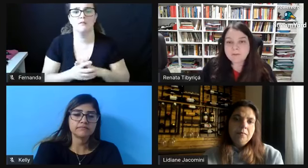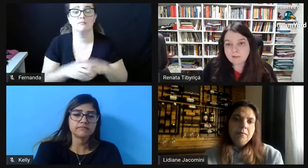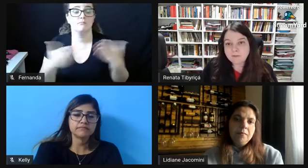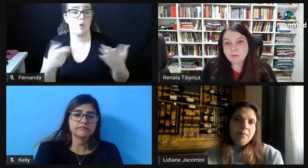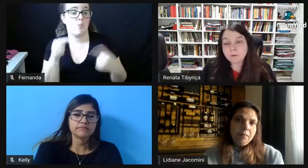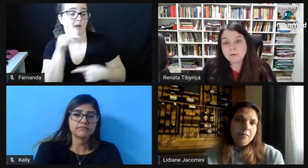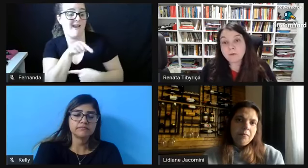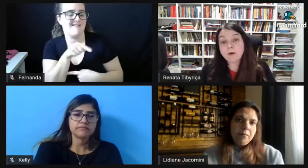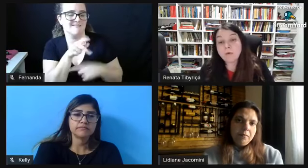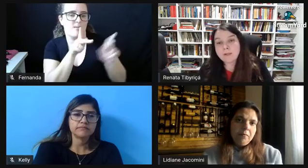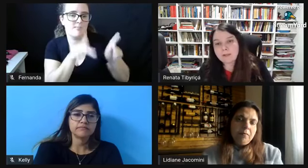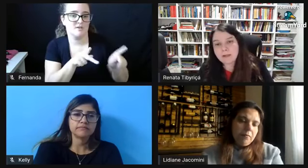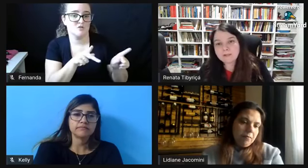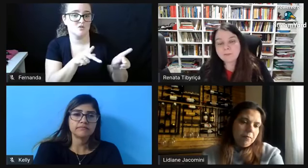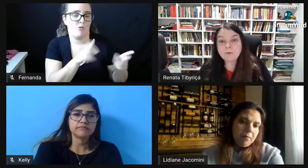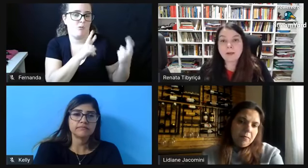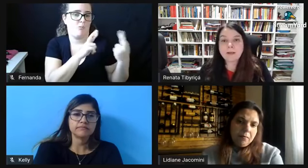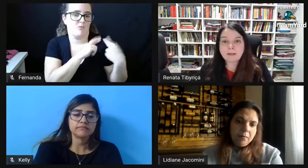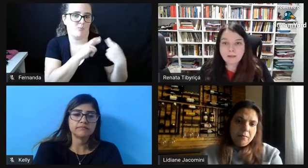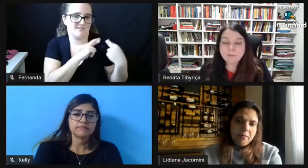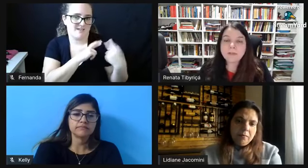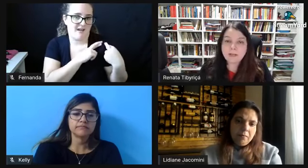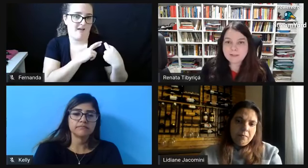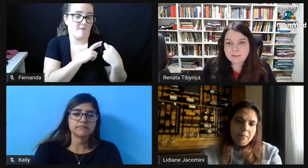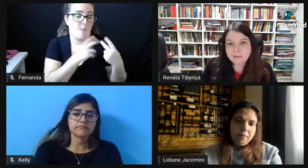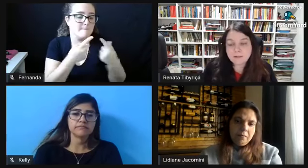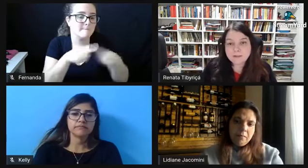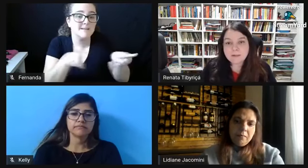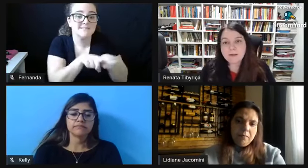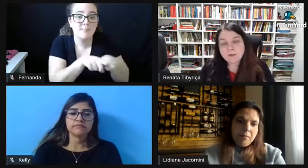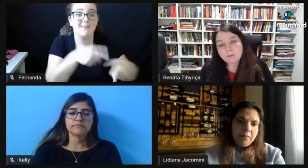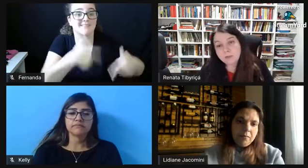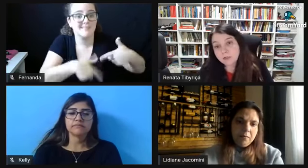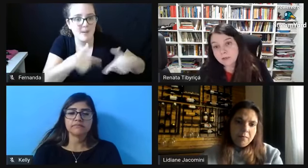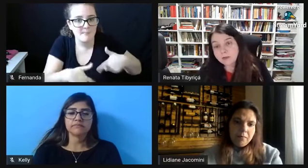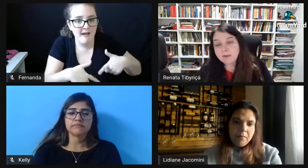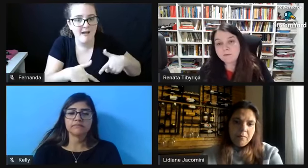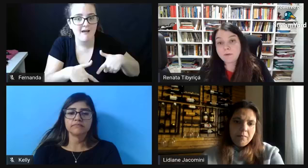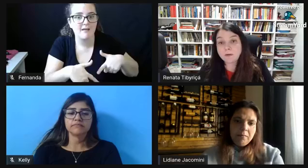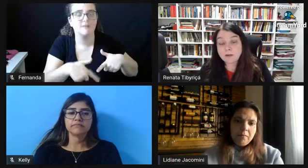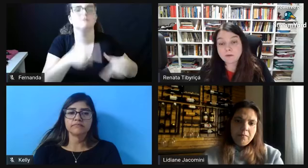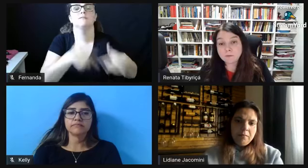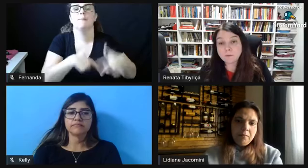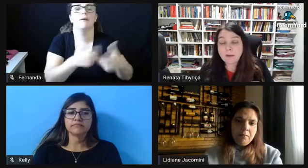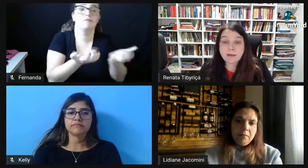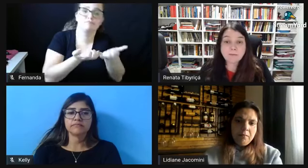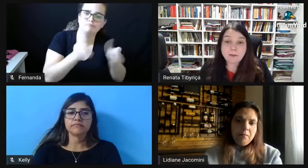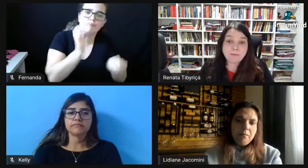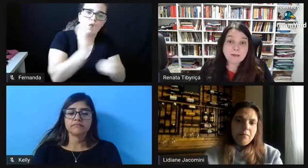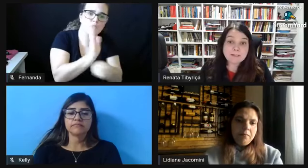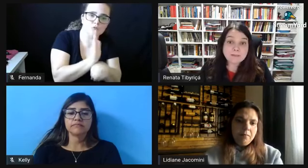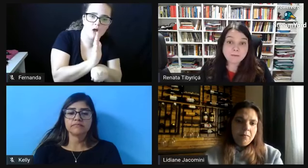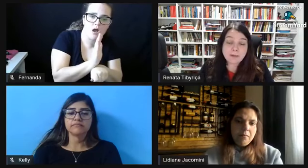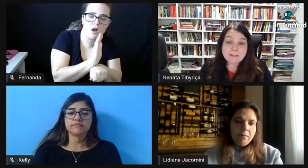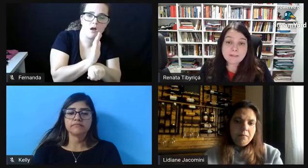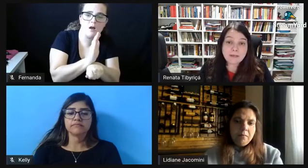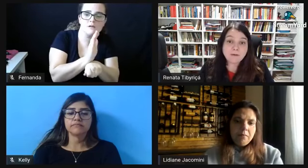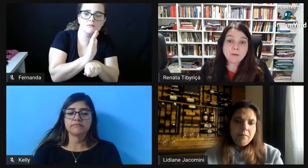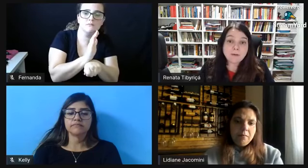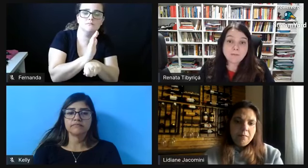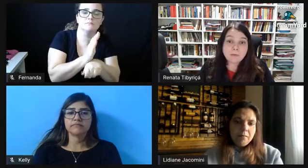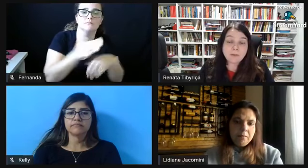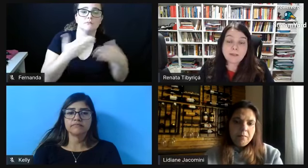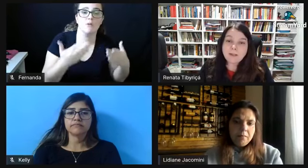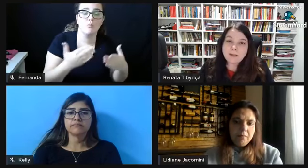pessoa é servidor, ou até essa pessoa, ela quer cuidar dessa criança que, de repente, o pai e a mãe